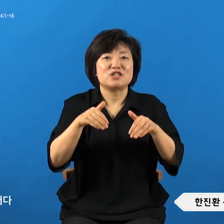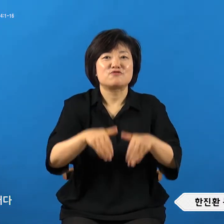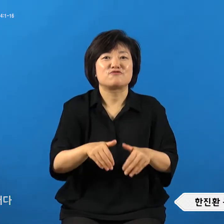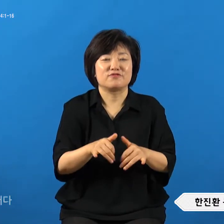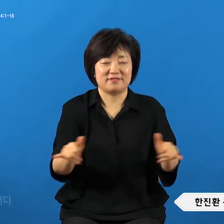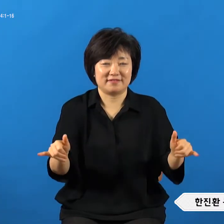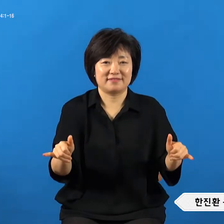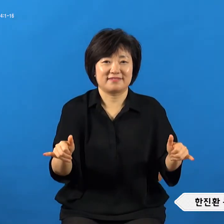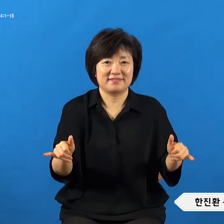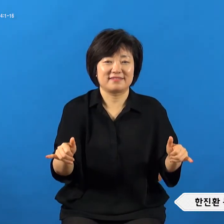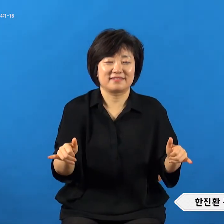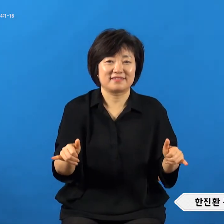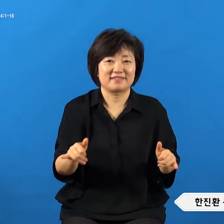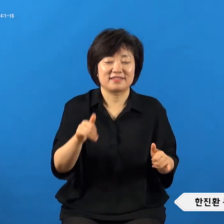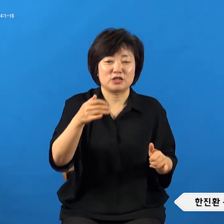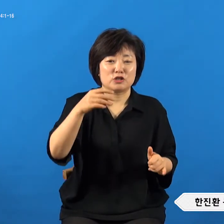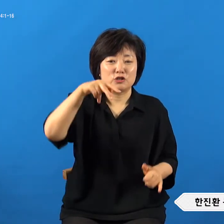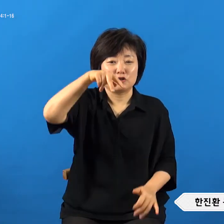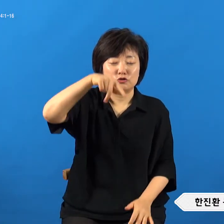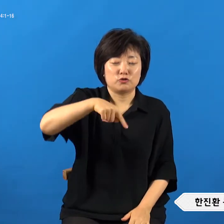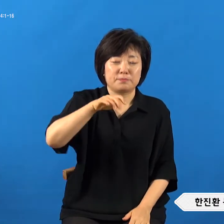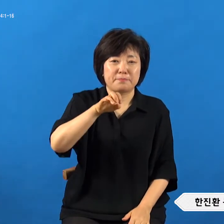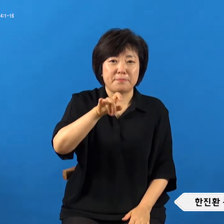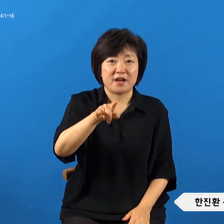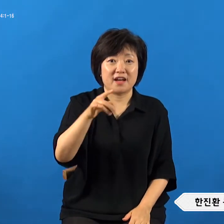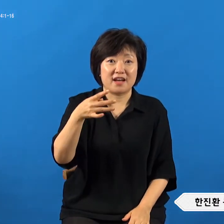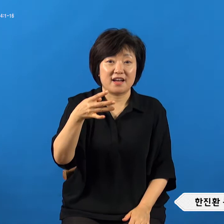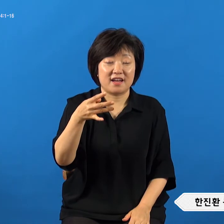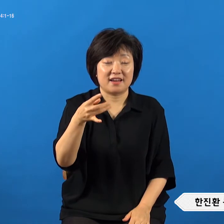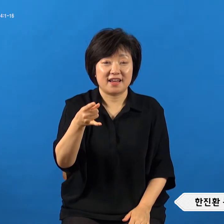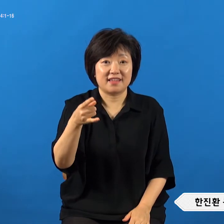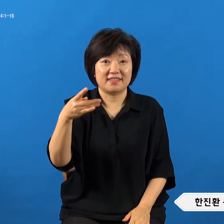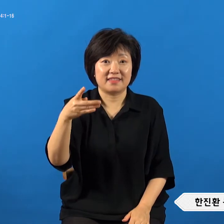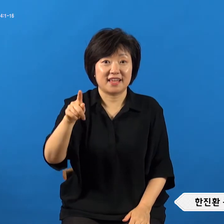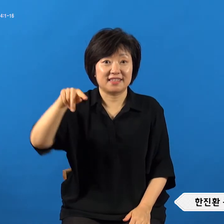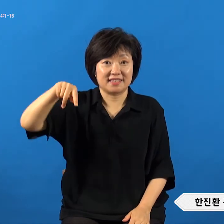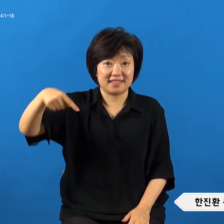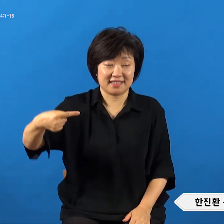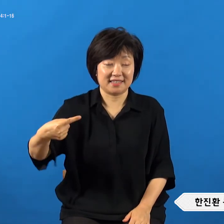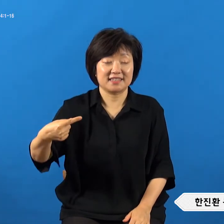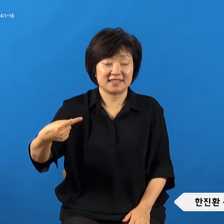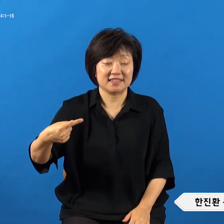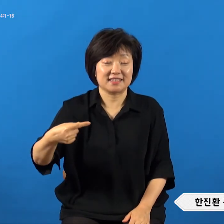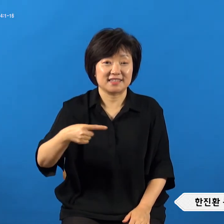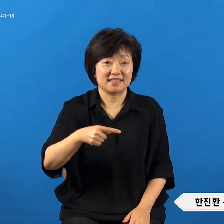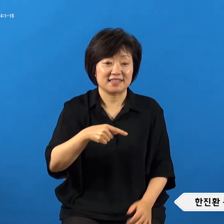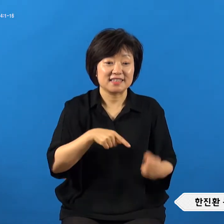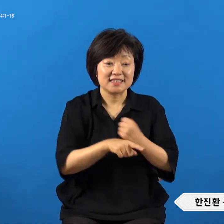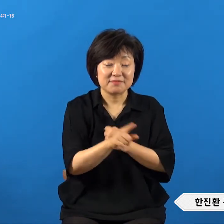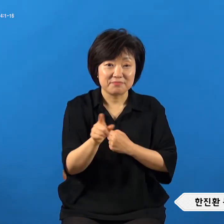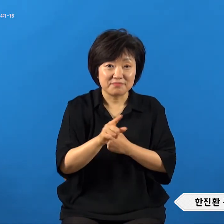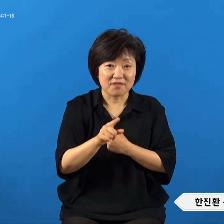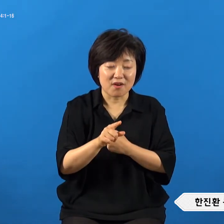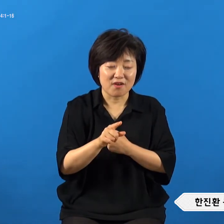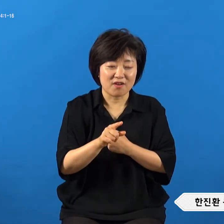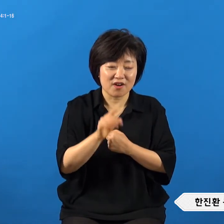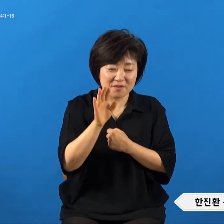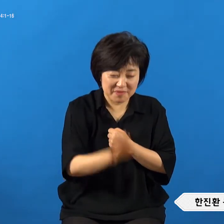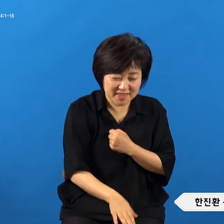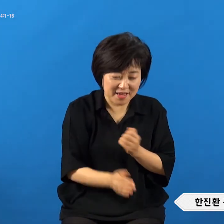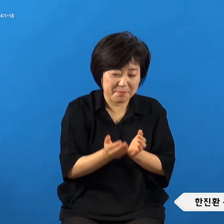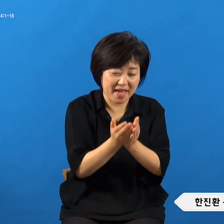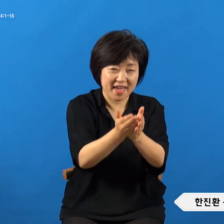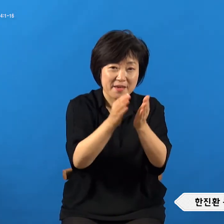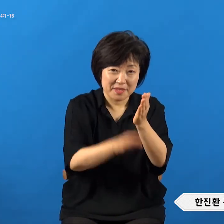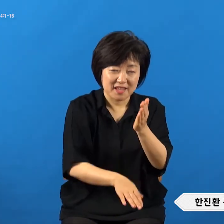일꾼이라는 단어 원어는 휴페레테스라는 말입니다. 휴페레테스는 직역을 하면 밑에서 노를